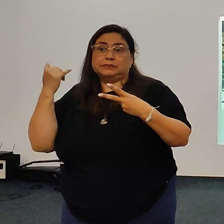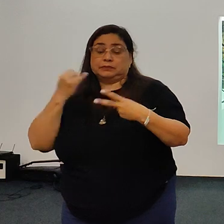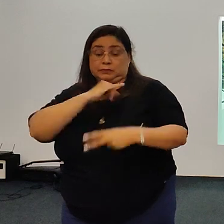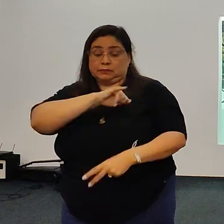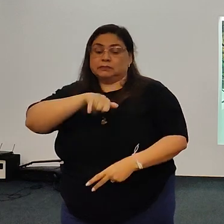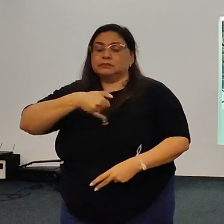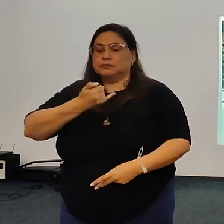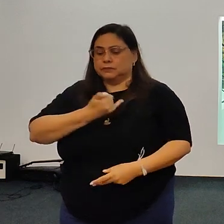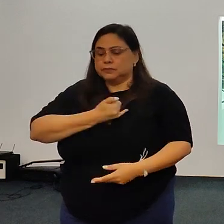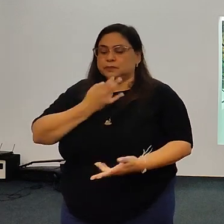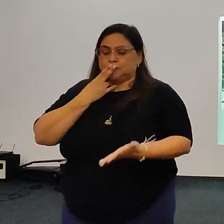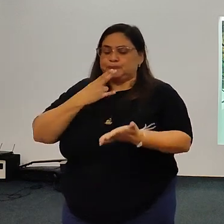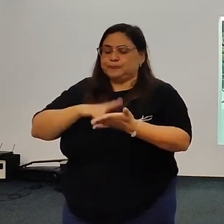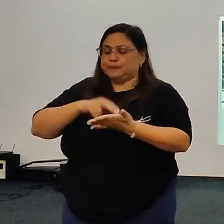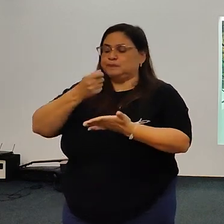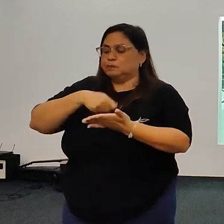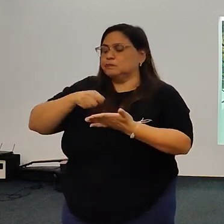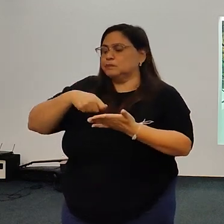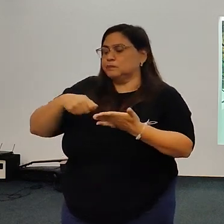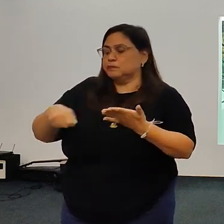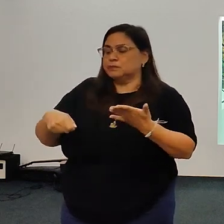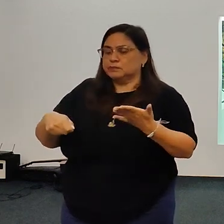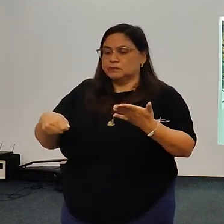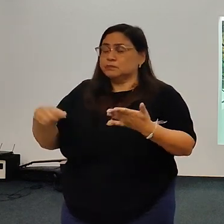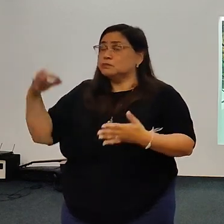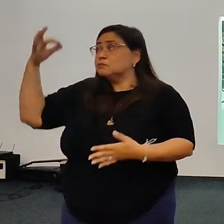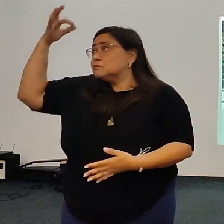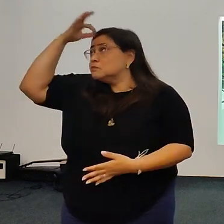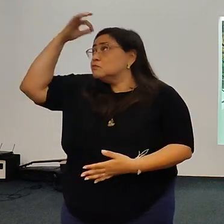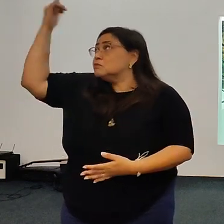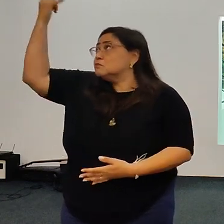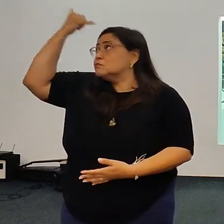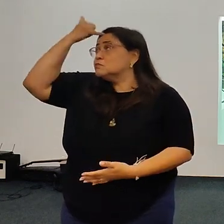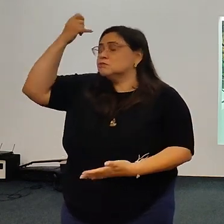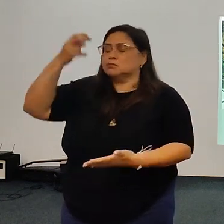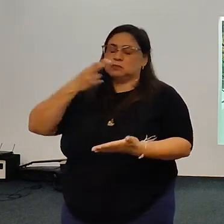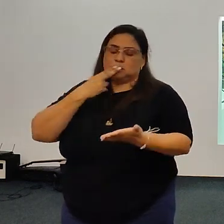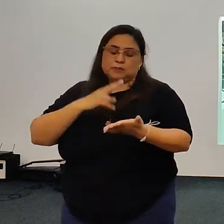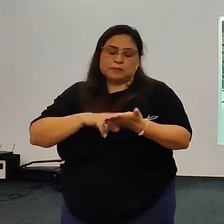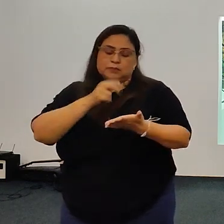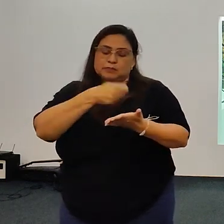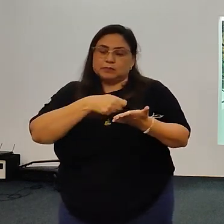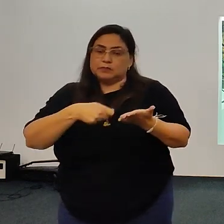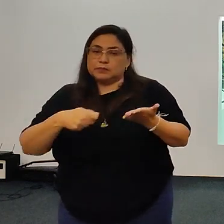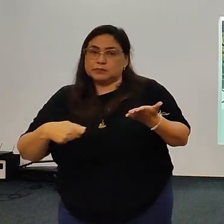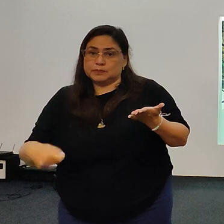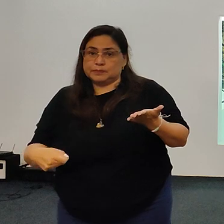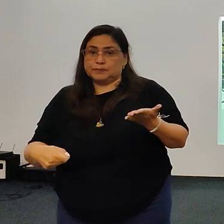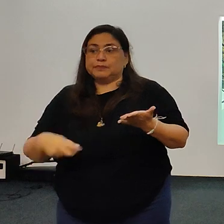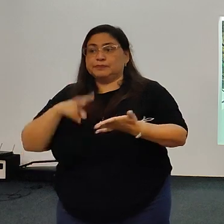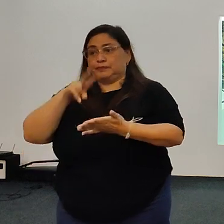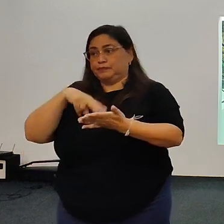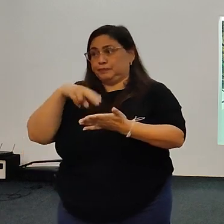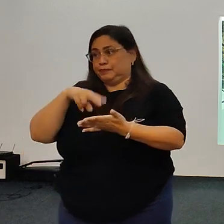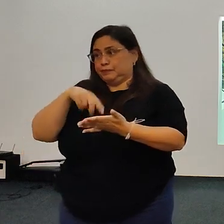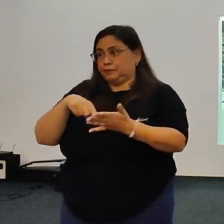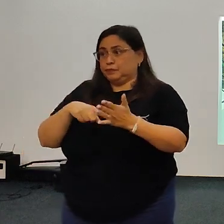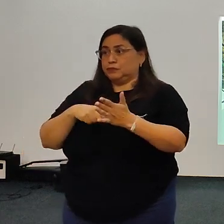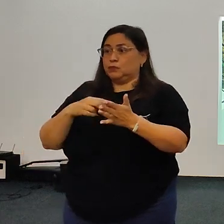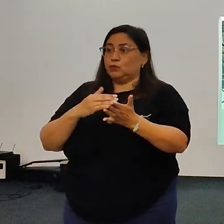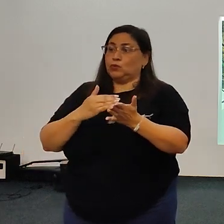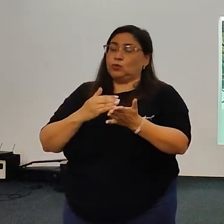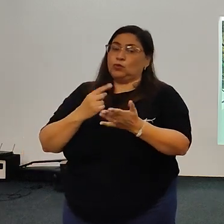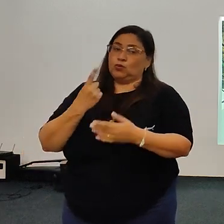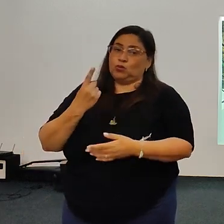João, ele toma o seu tempo, é inspirado pelo Espírito Santo para escrever esta carta, e nós vamos ler do versículo 1 ao